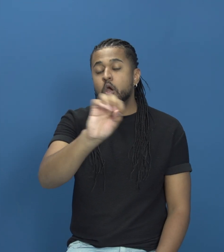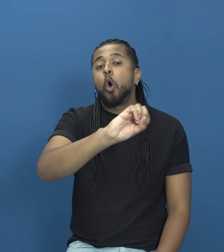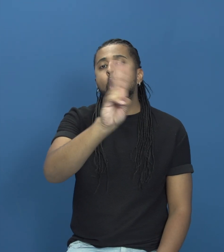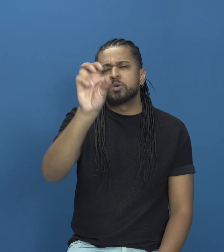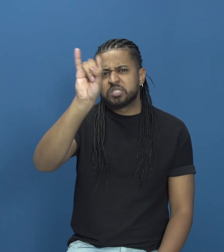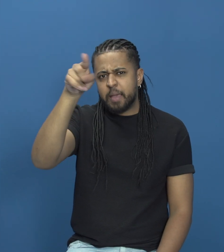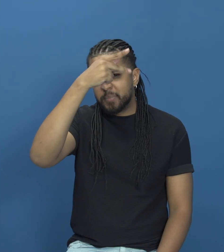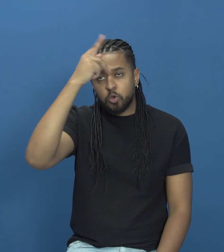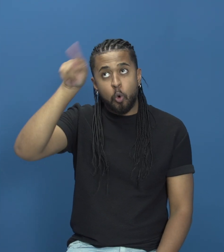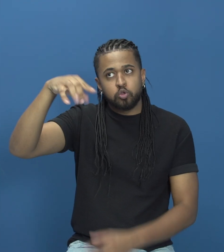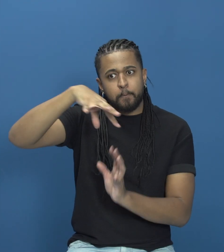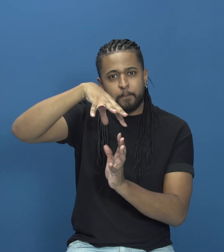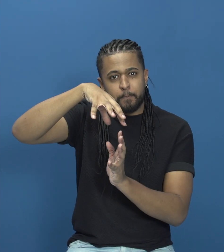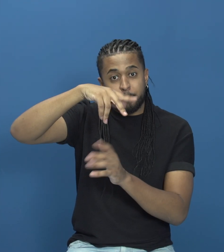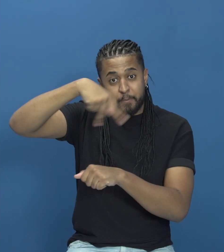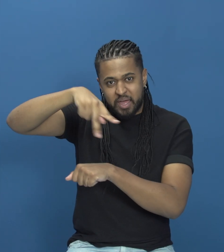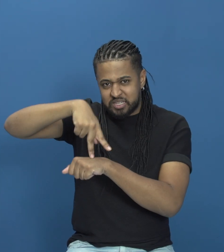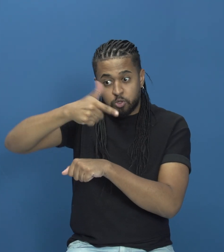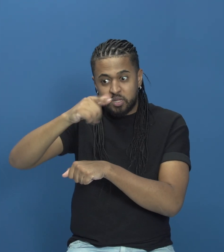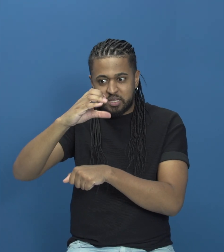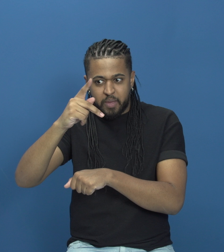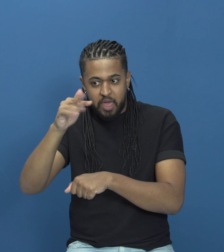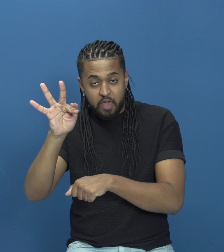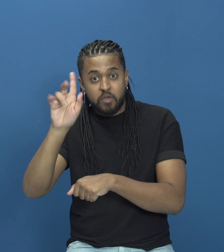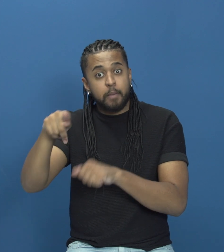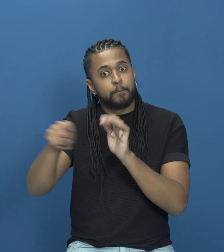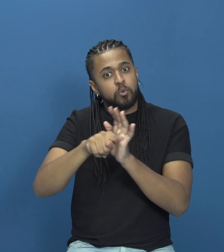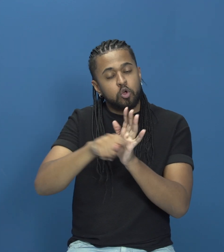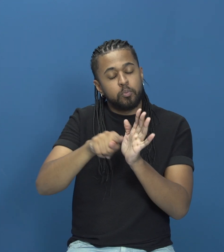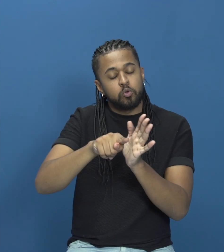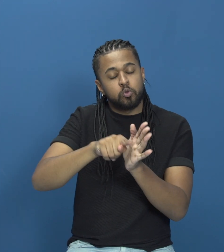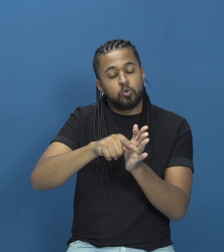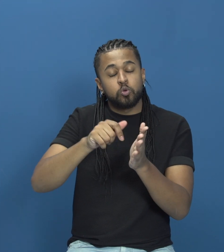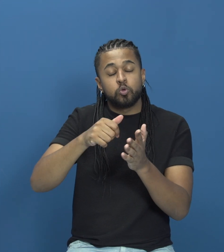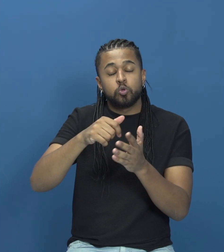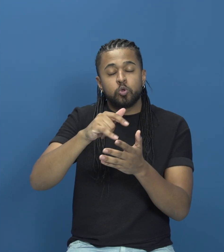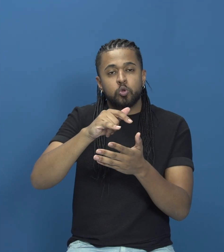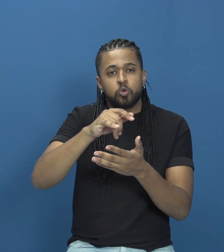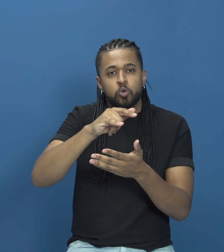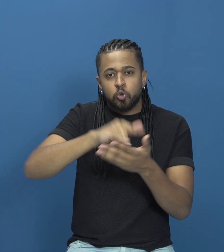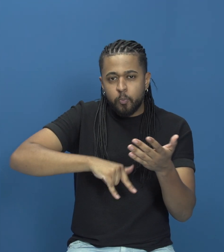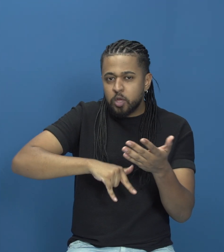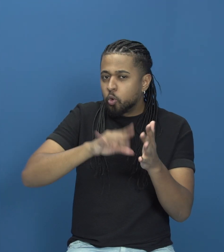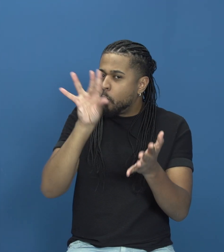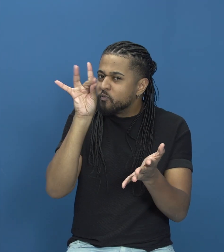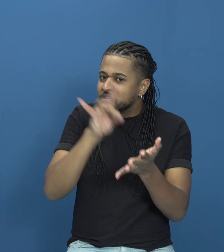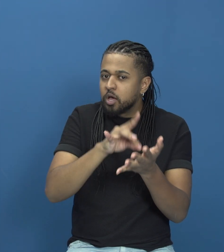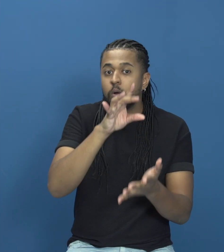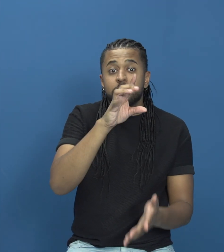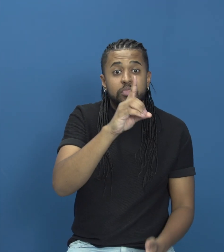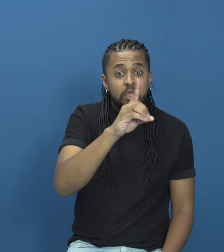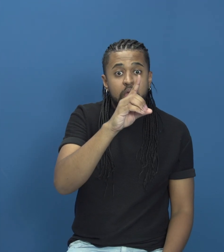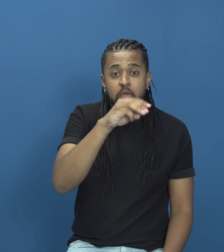de estrangeiros sem CPF, documento oficial de identificação, podendo ser